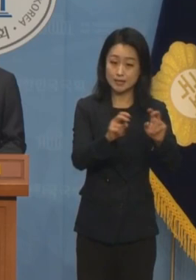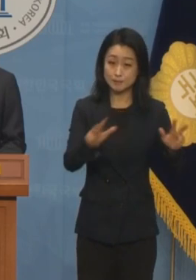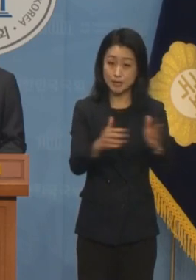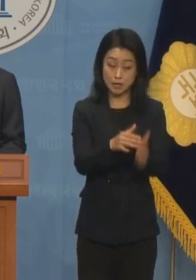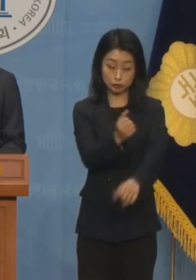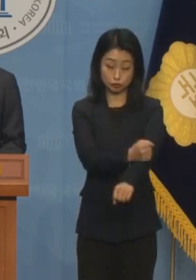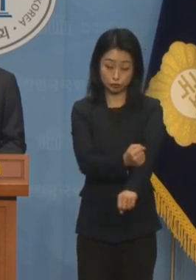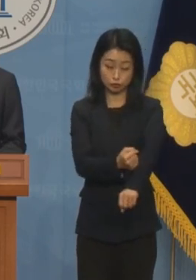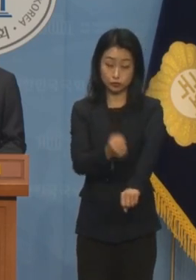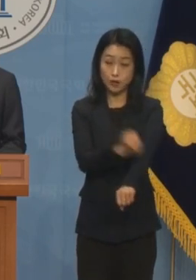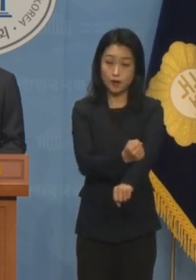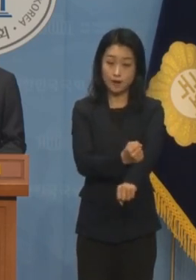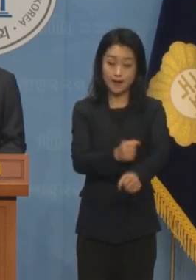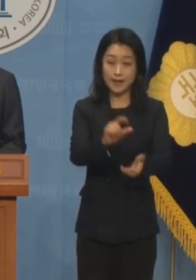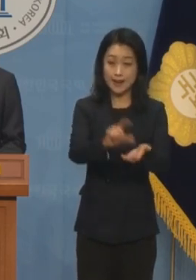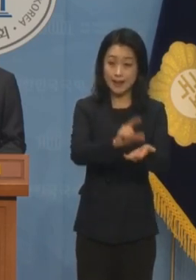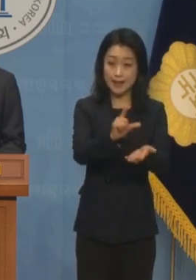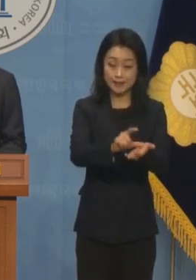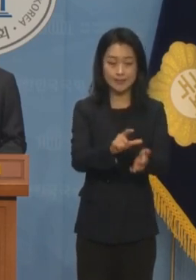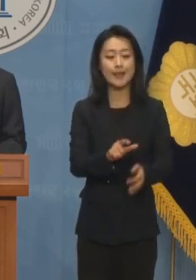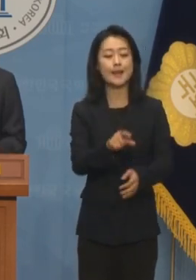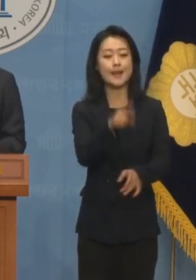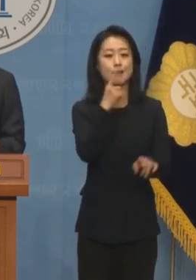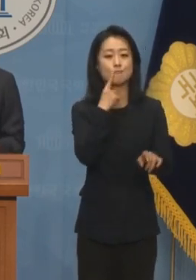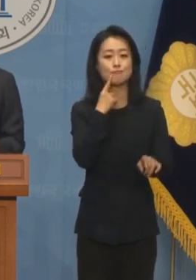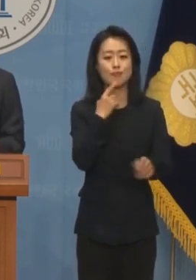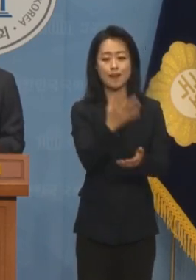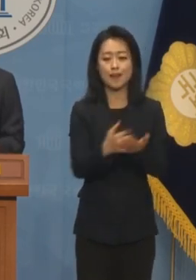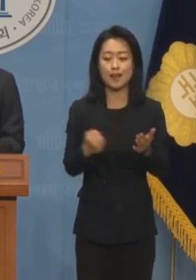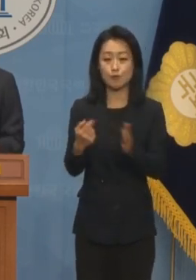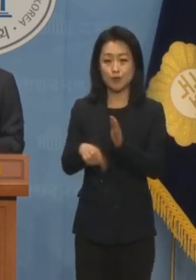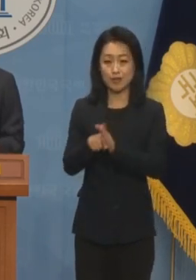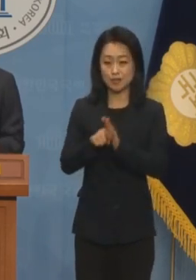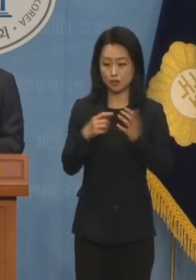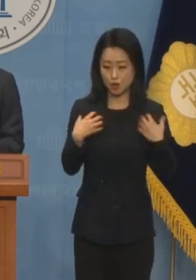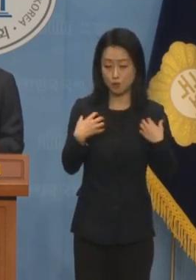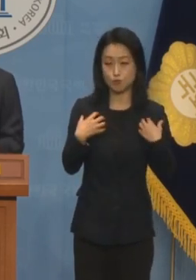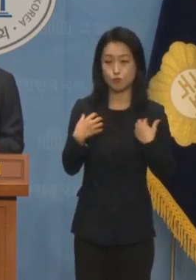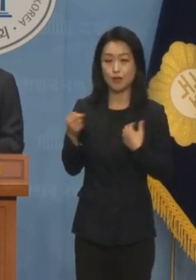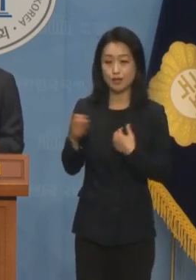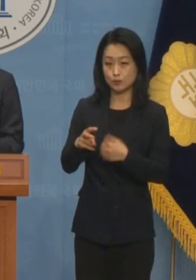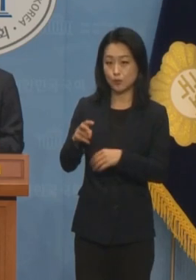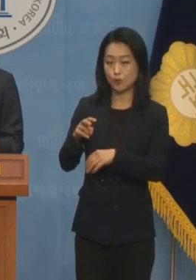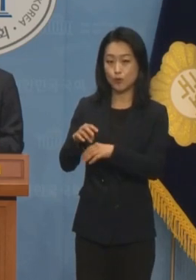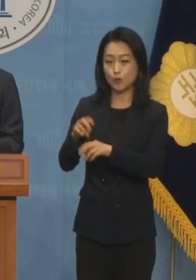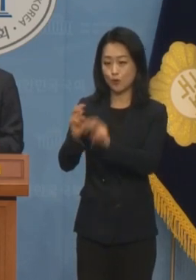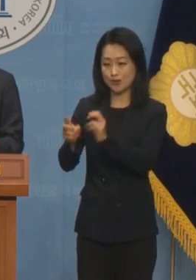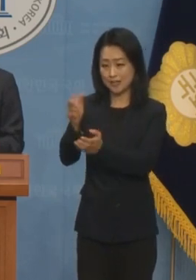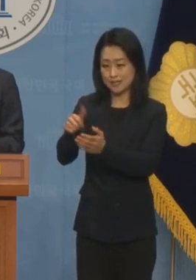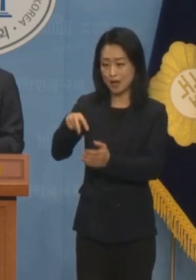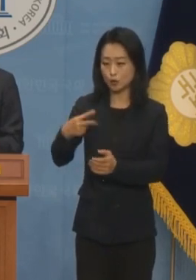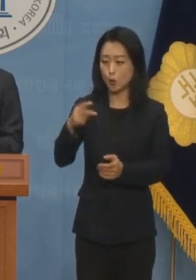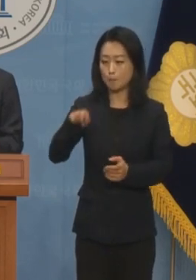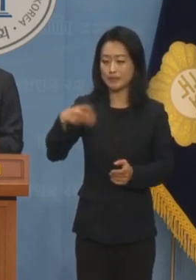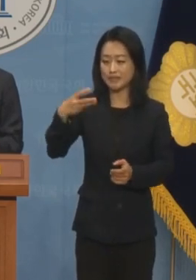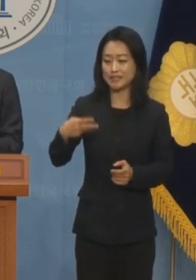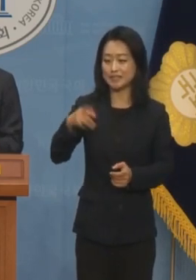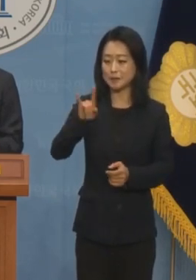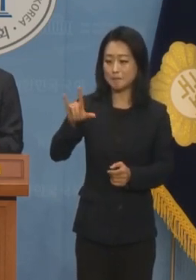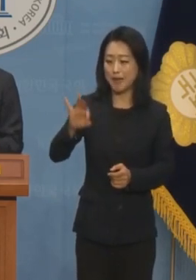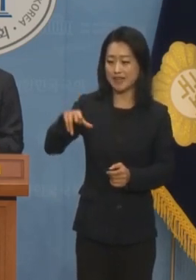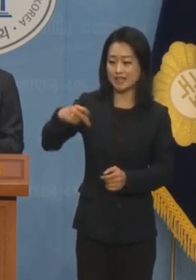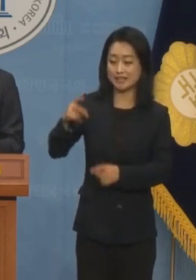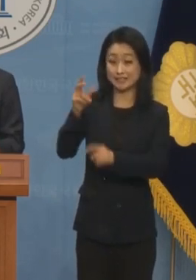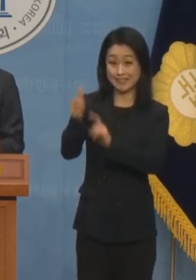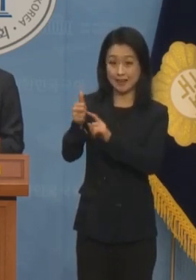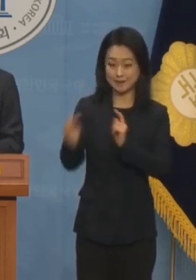십수년간 일궈놓은 라인을 강탈하기 위해 민관이 합작하여 착착 진행해왔는데 윤석열 정부는 강